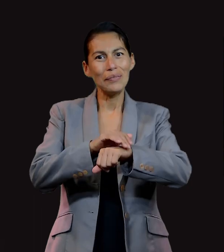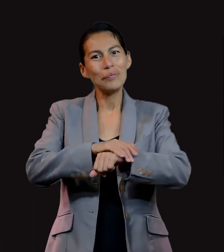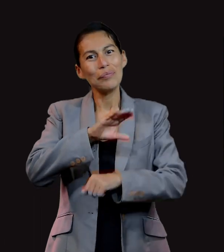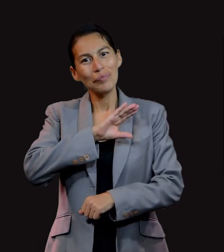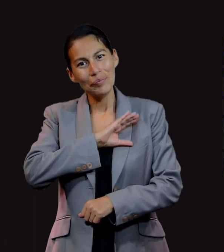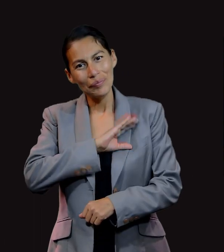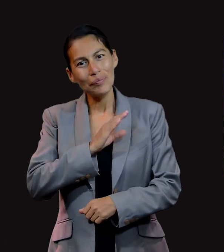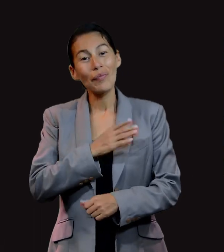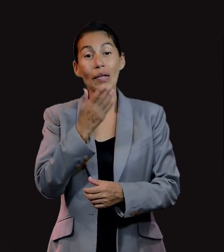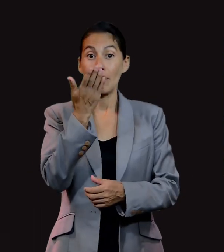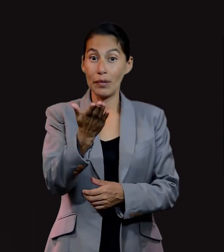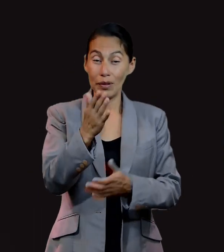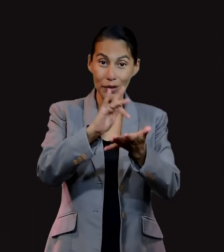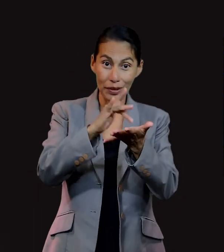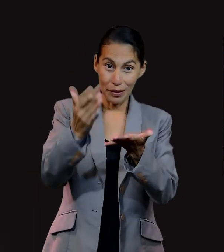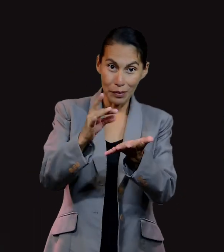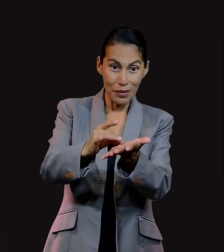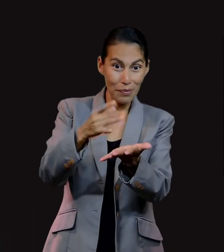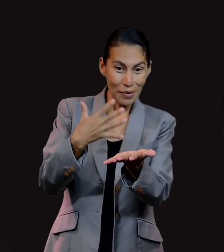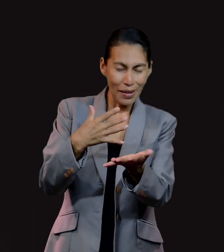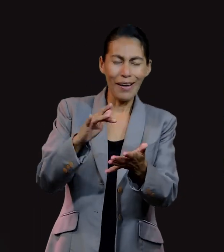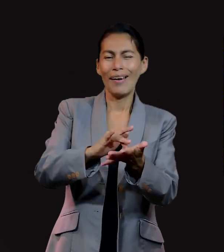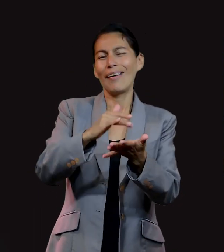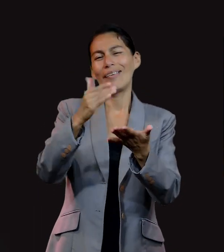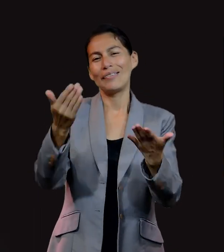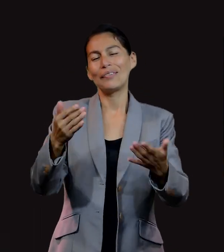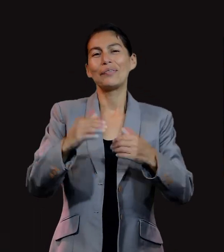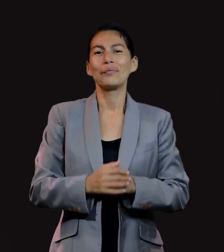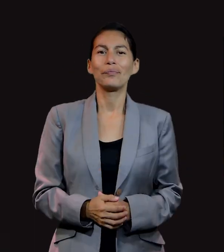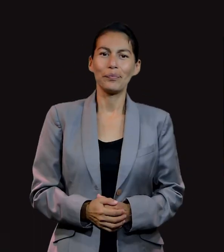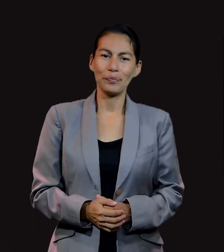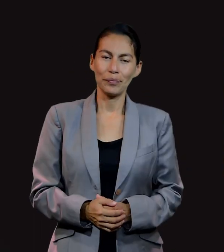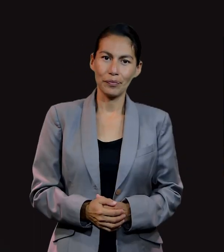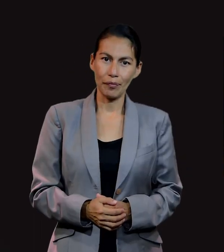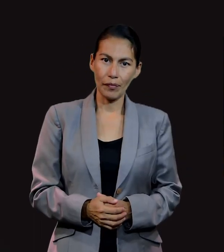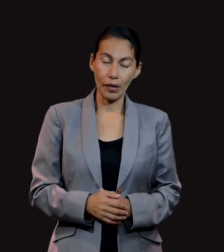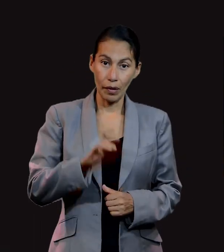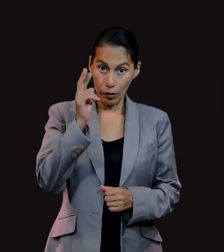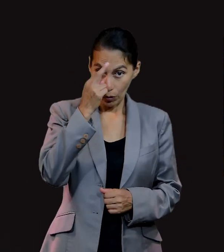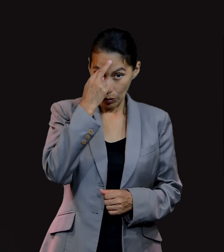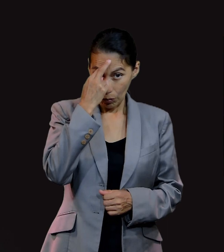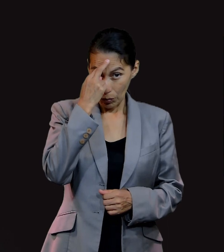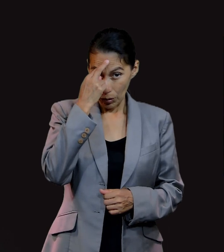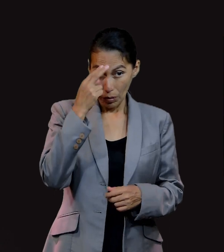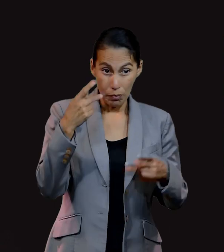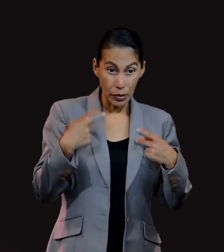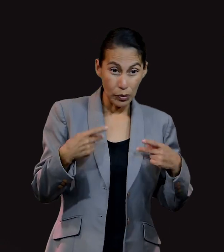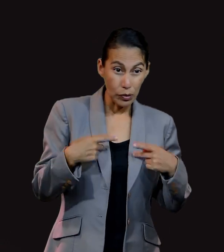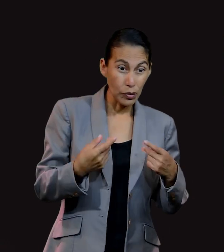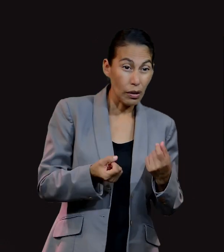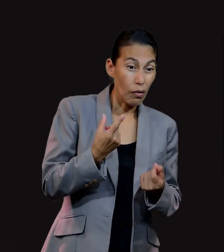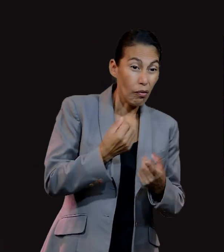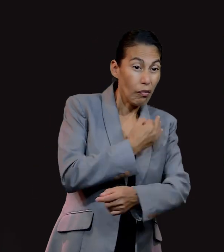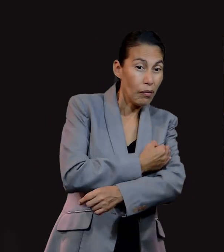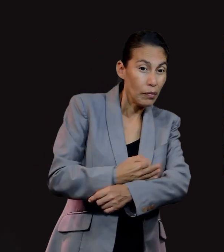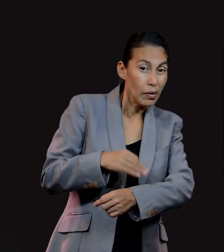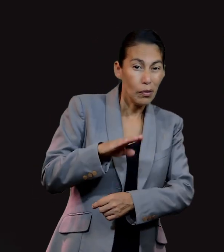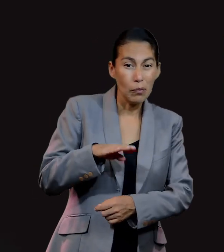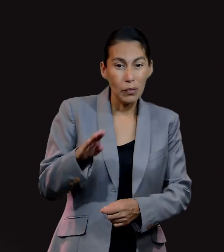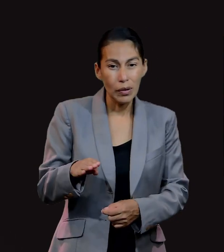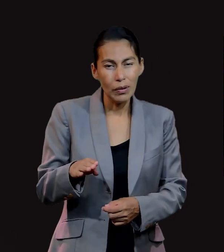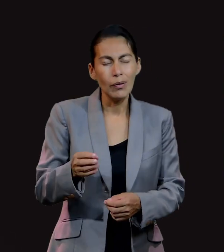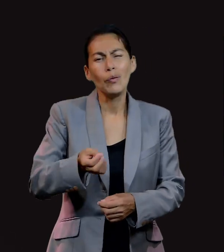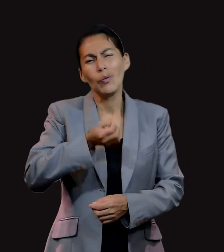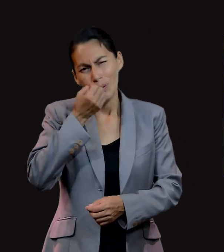Gracias queridos por enviar sus pedidos y agradecimientos al programa No olvidemos orar por los que han perdido